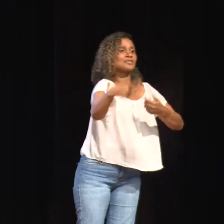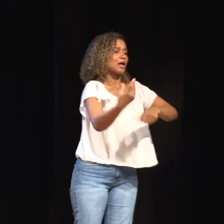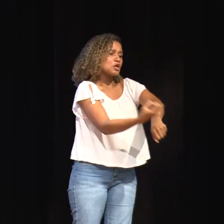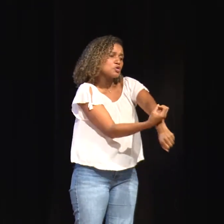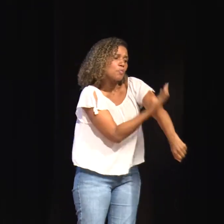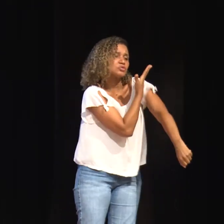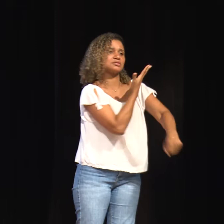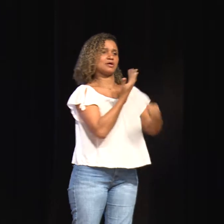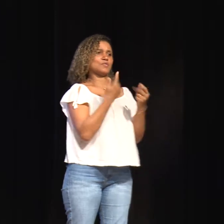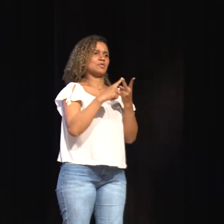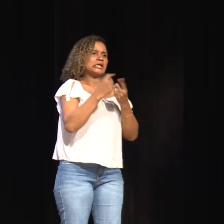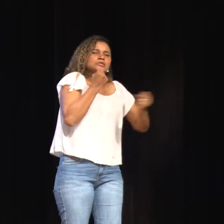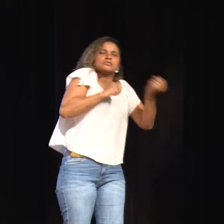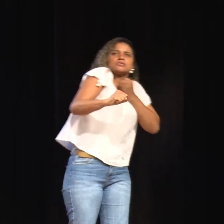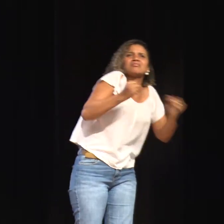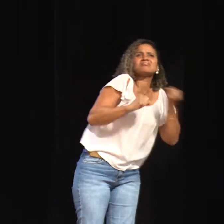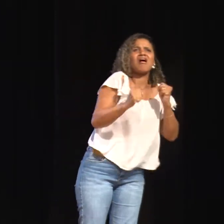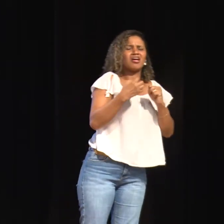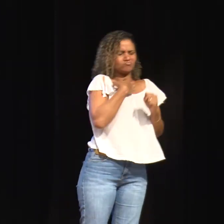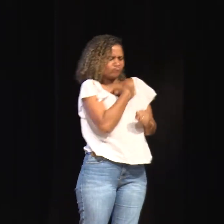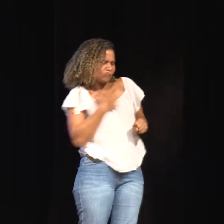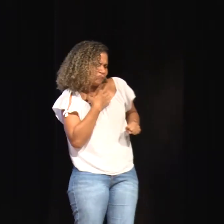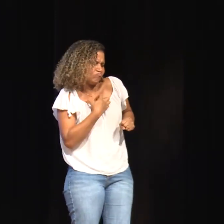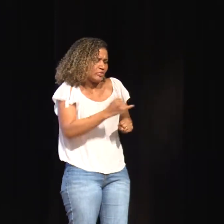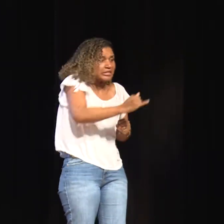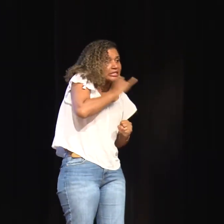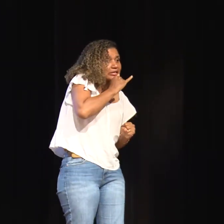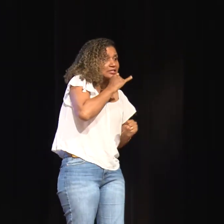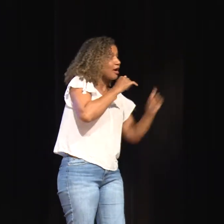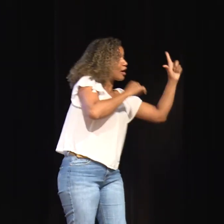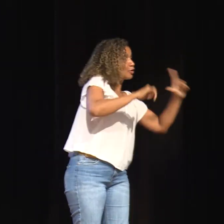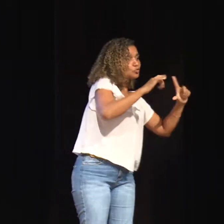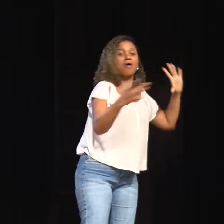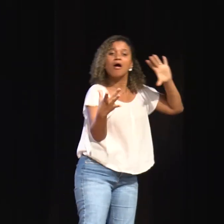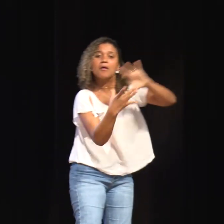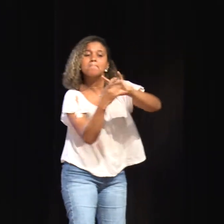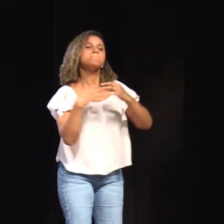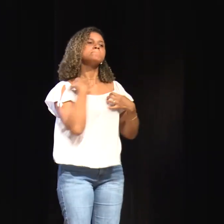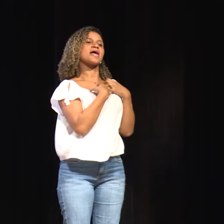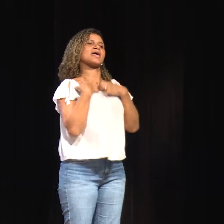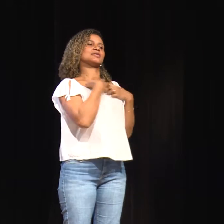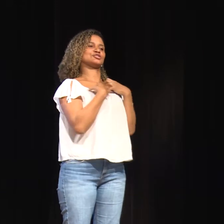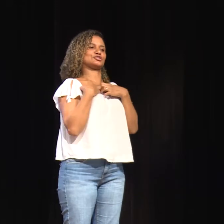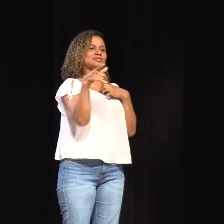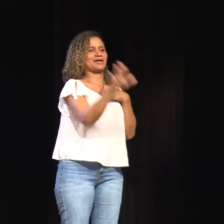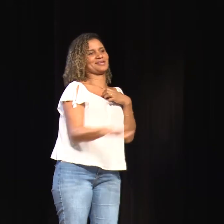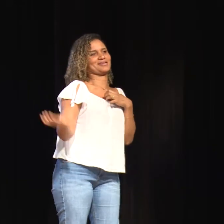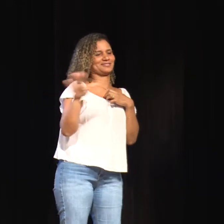imaginação e colocando a história delas, a emoção delas. Até as ansiedades, a tristeza, a literatura, ela